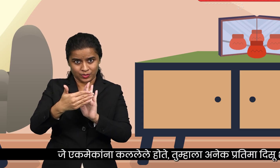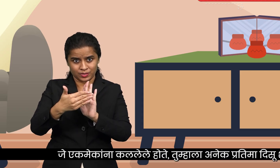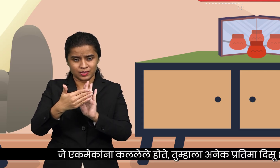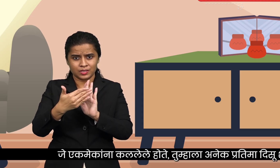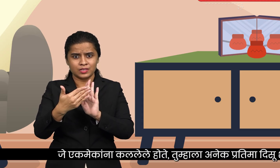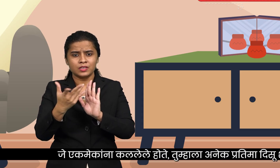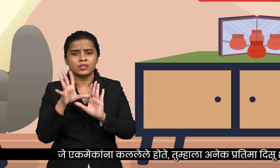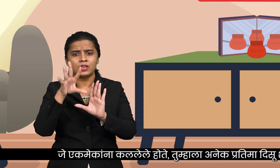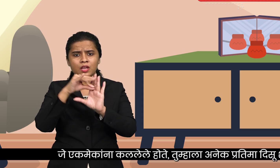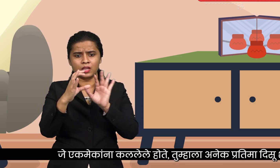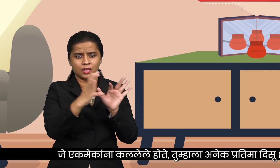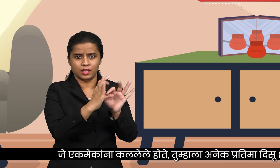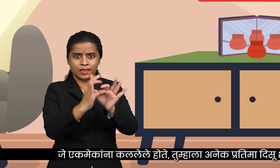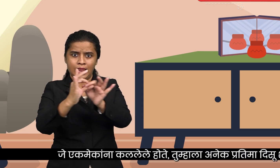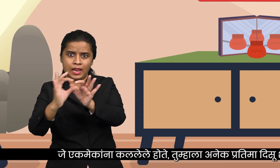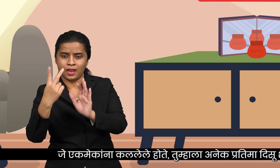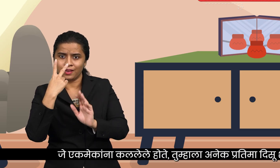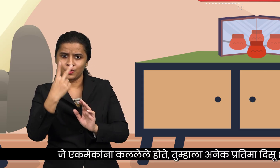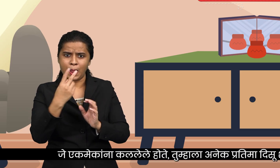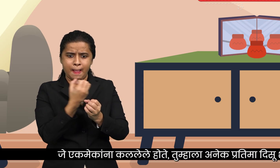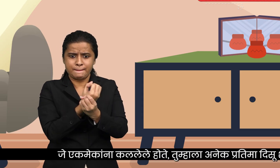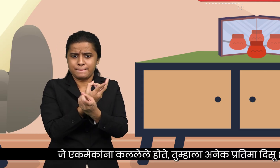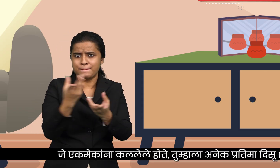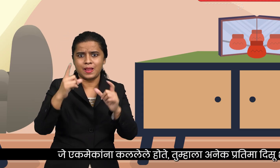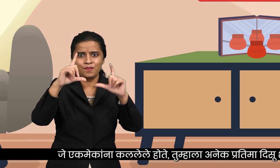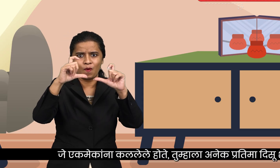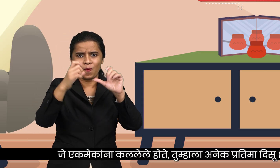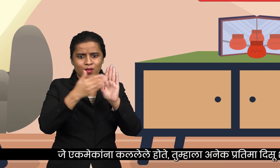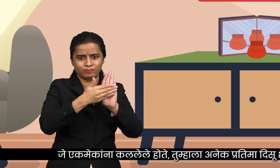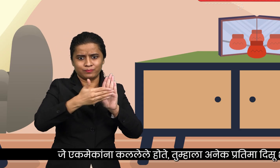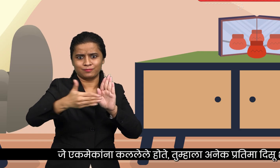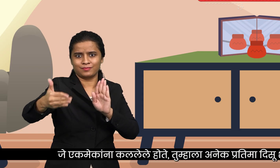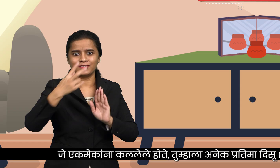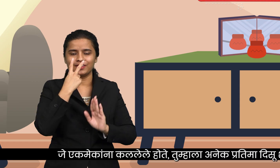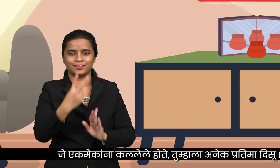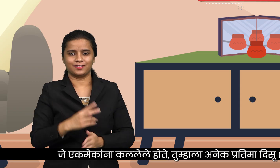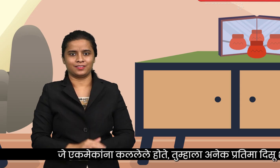जे एकमेकांना केलेले होते तुम्हाला अनेक प्रतिमा दिसू शकतात.